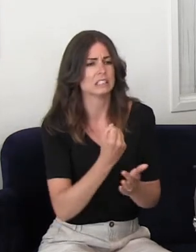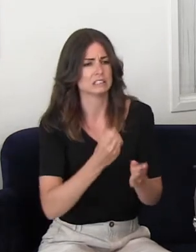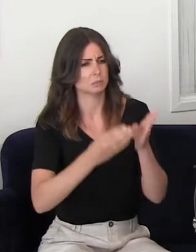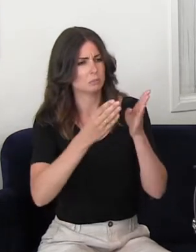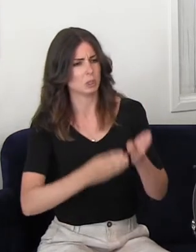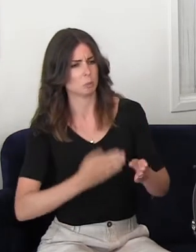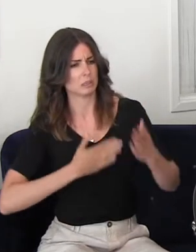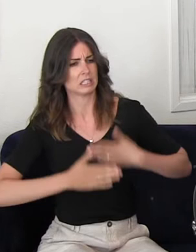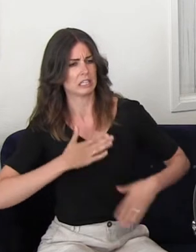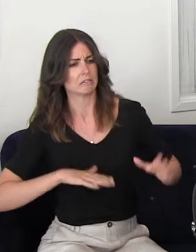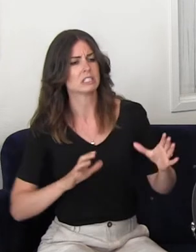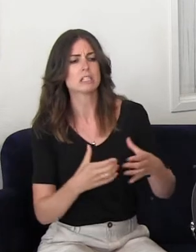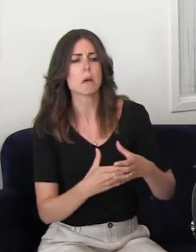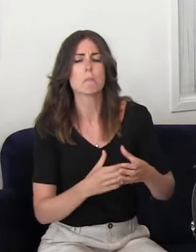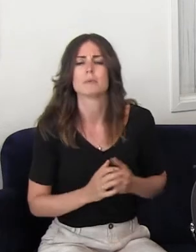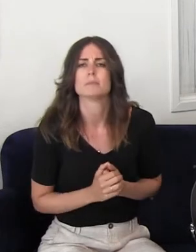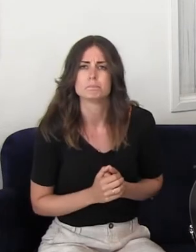med.